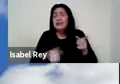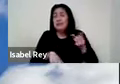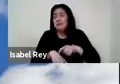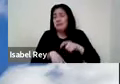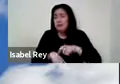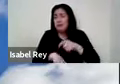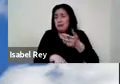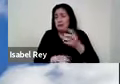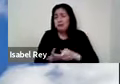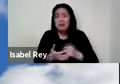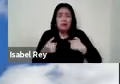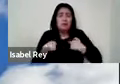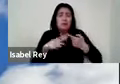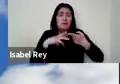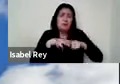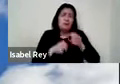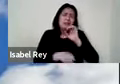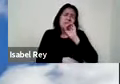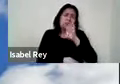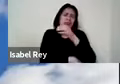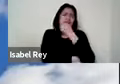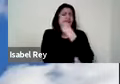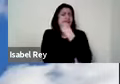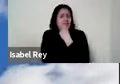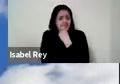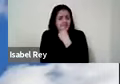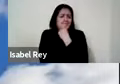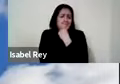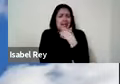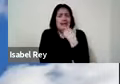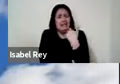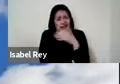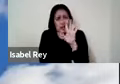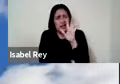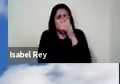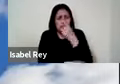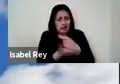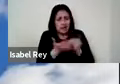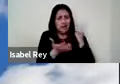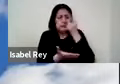que empecé a decir, mira, ya pasaron algunas semanas,